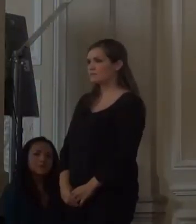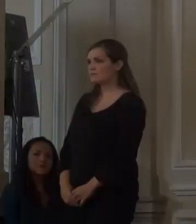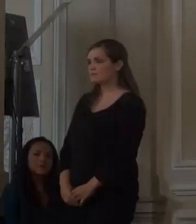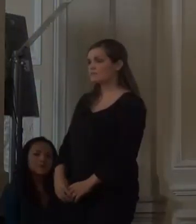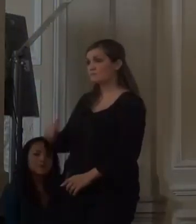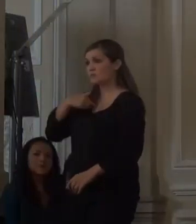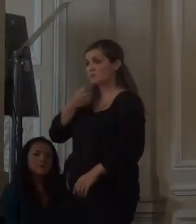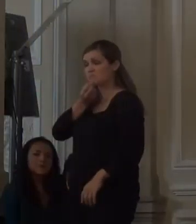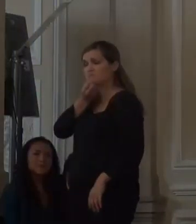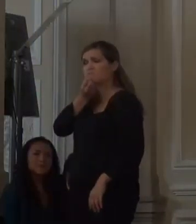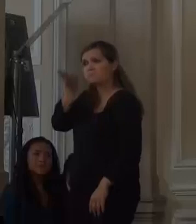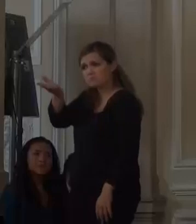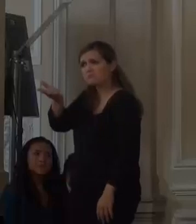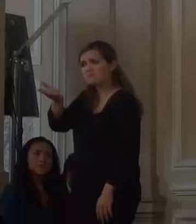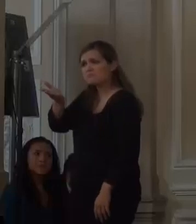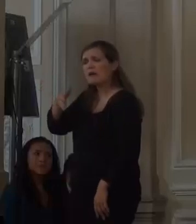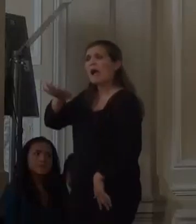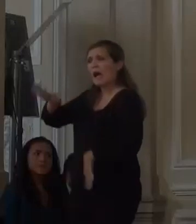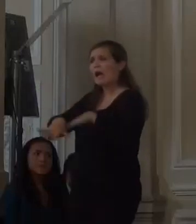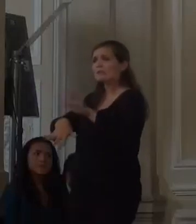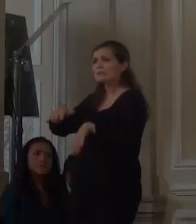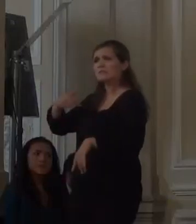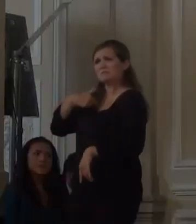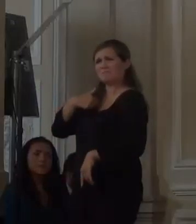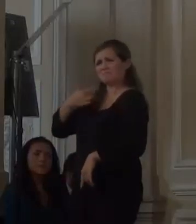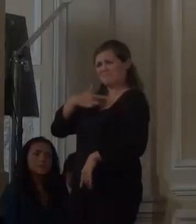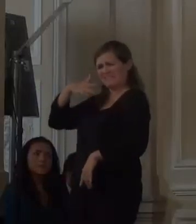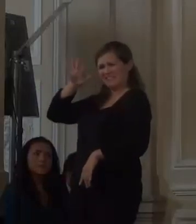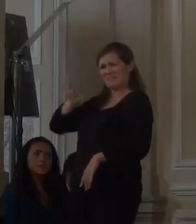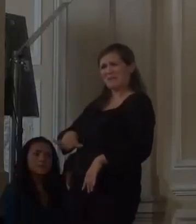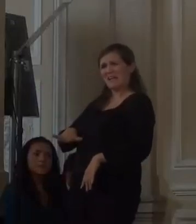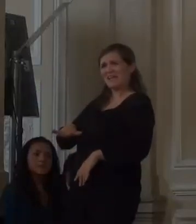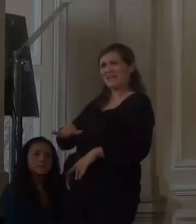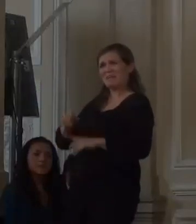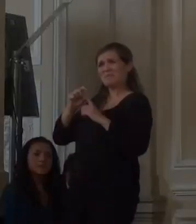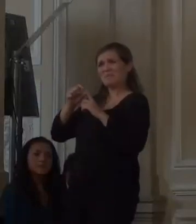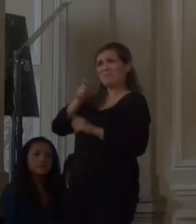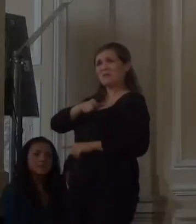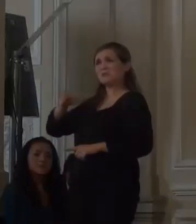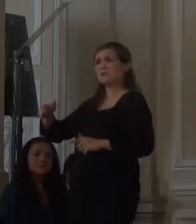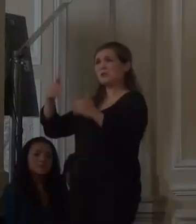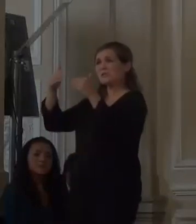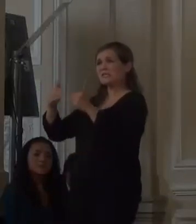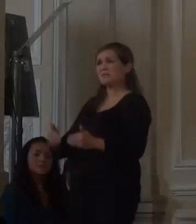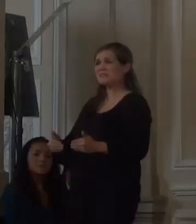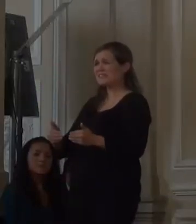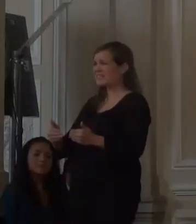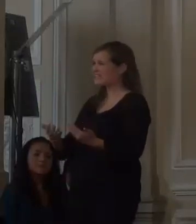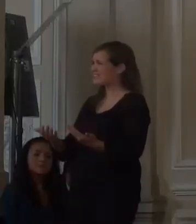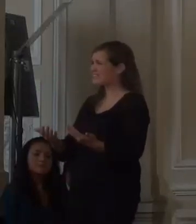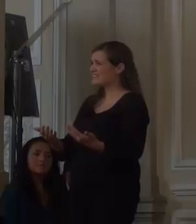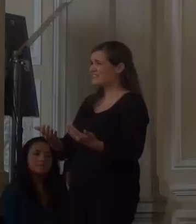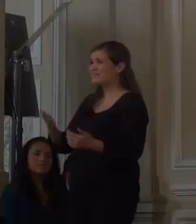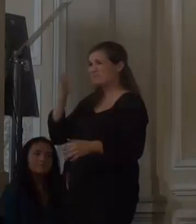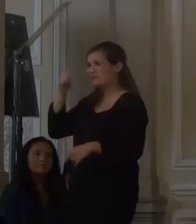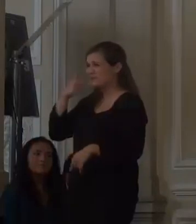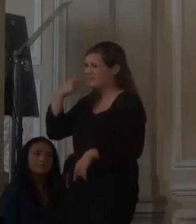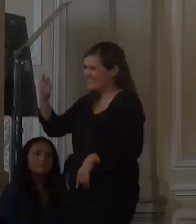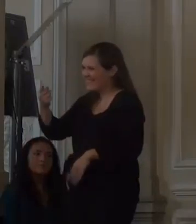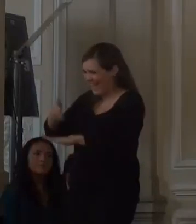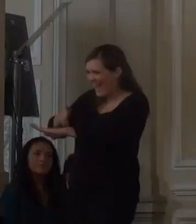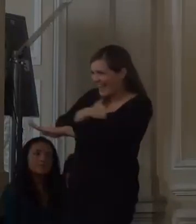Debo confesarles que a veces me siento mal hablando de personas con discapacidad, porque como les dije al